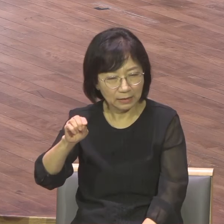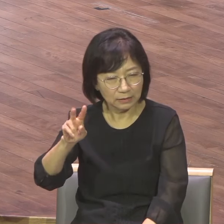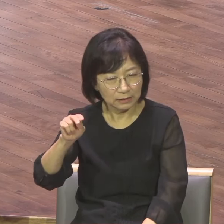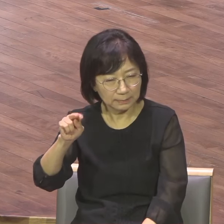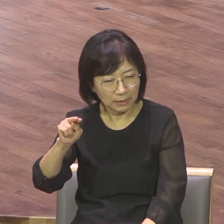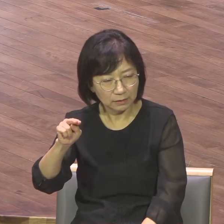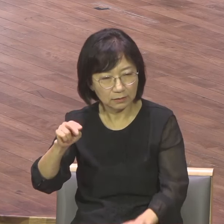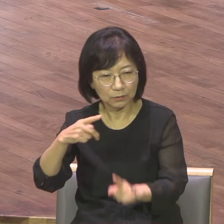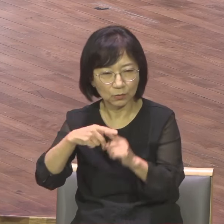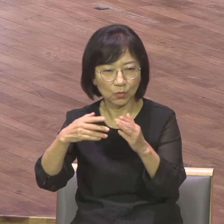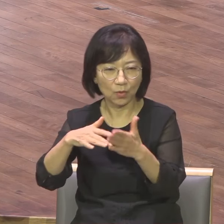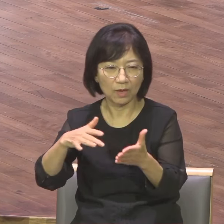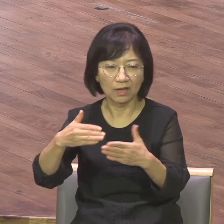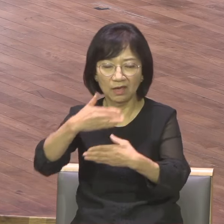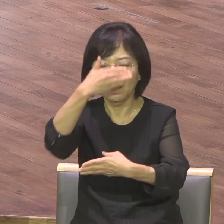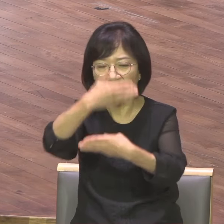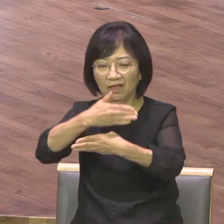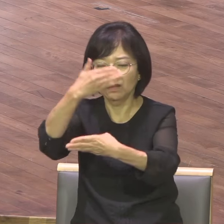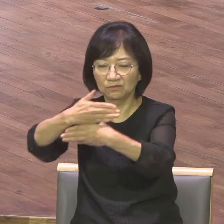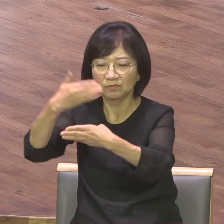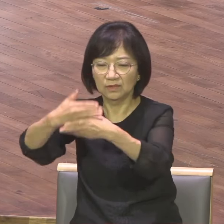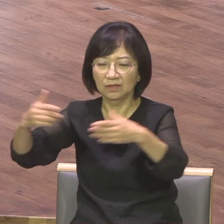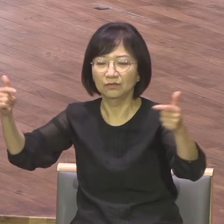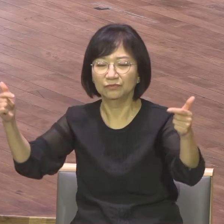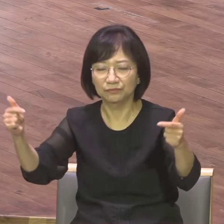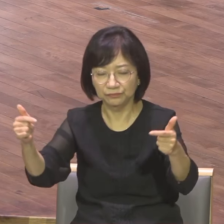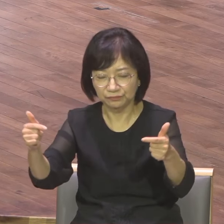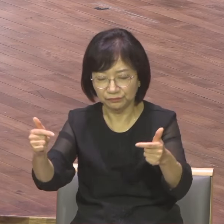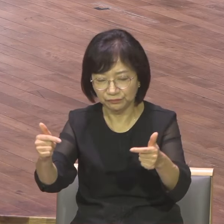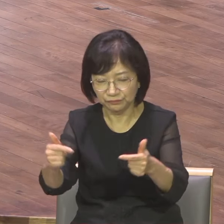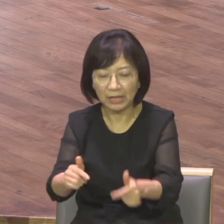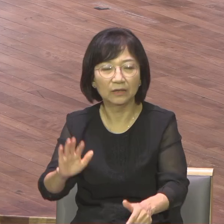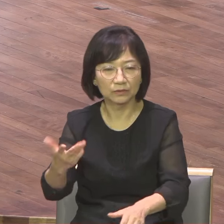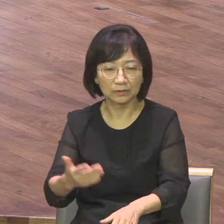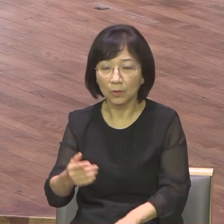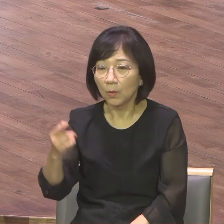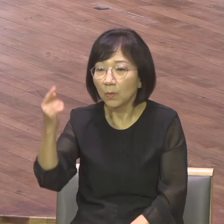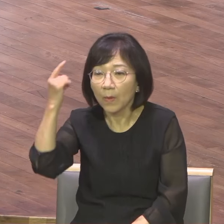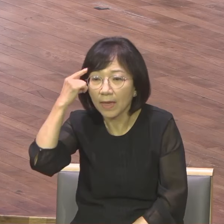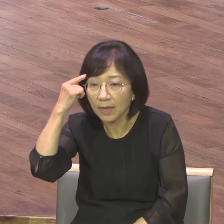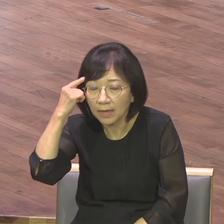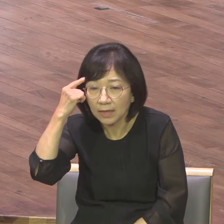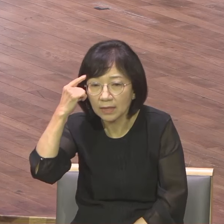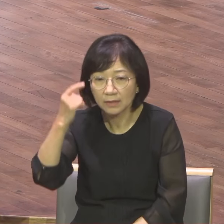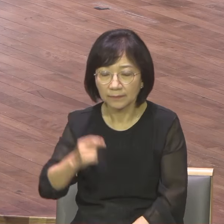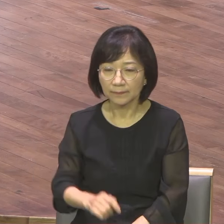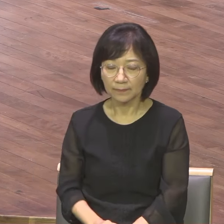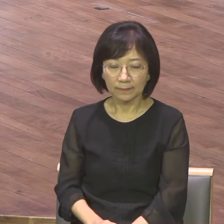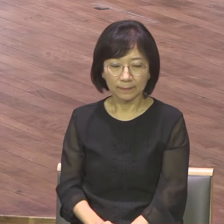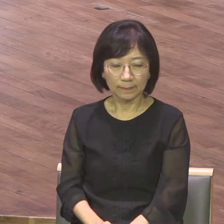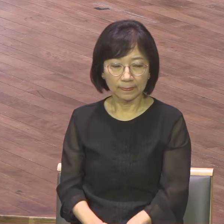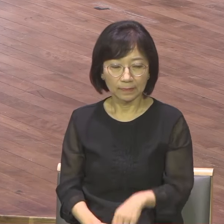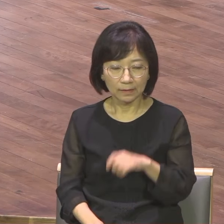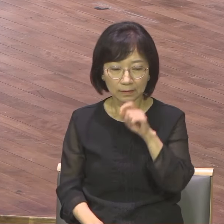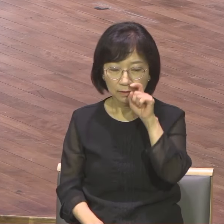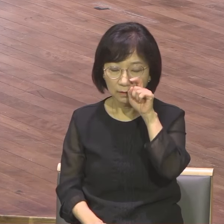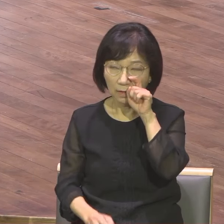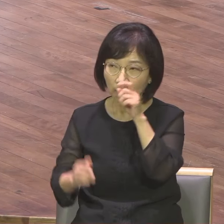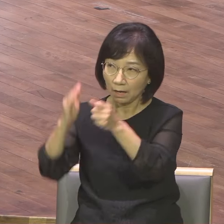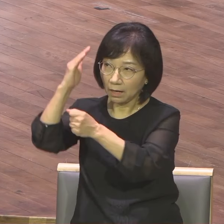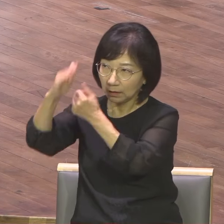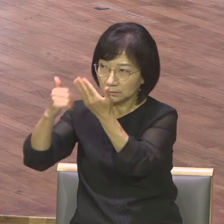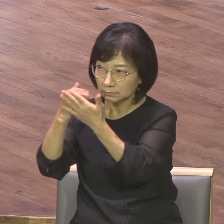왜 그러냐? 유럽, 미국, 한국 왜 그렇게 교회가 하나님이